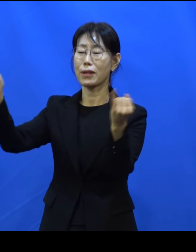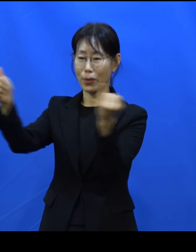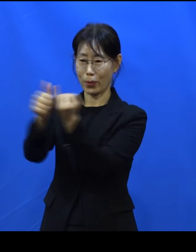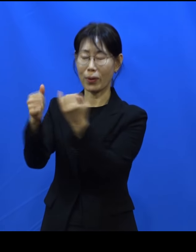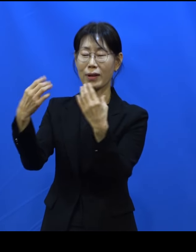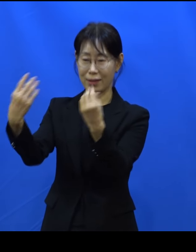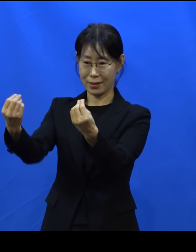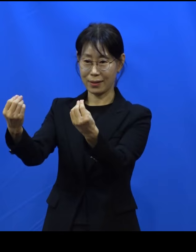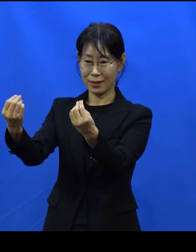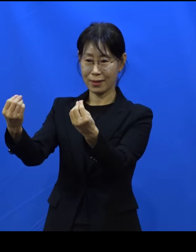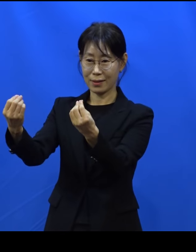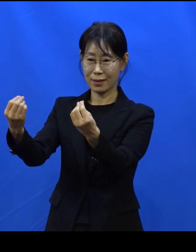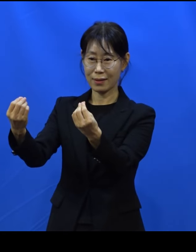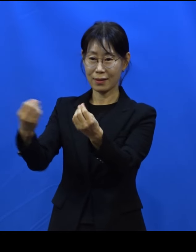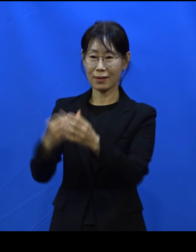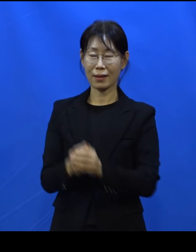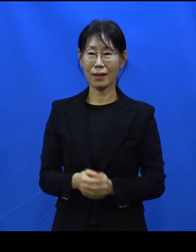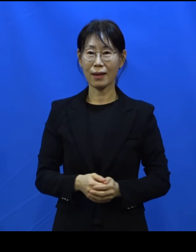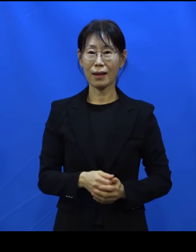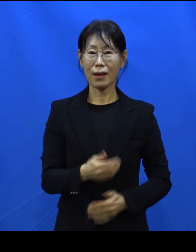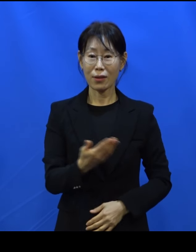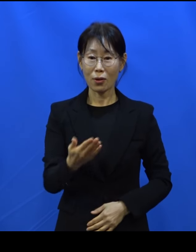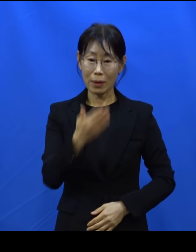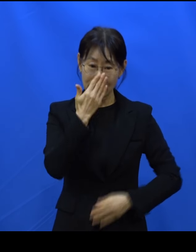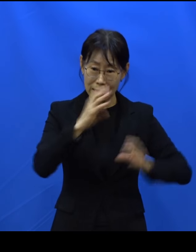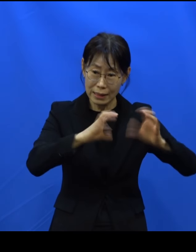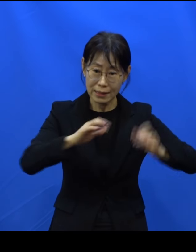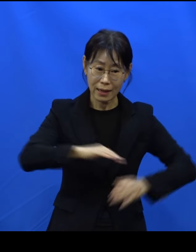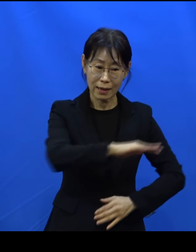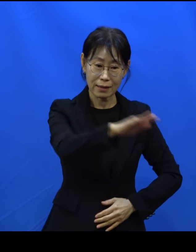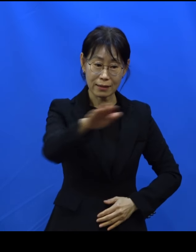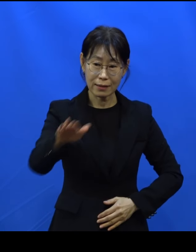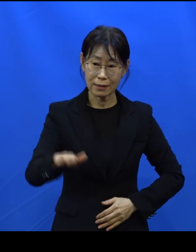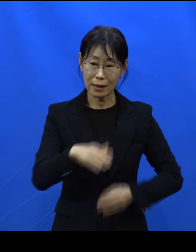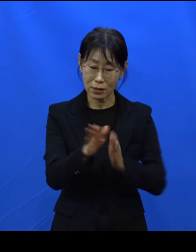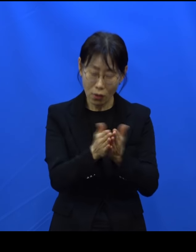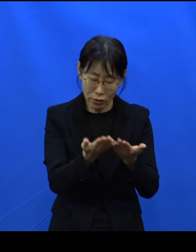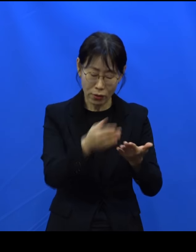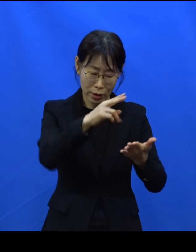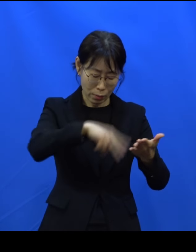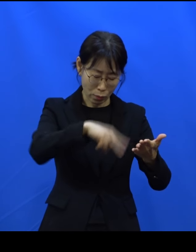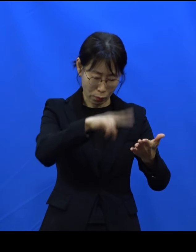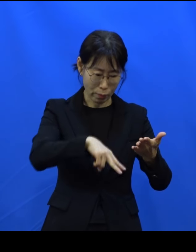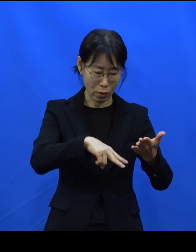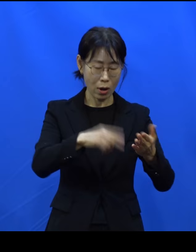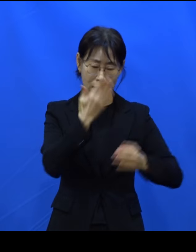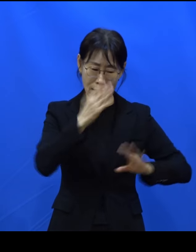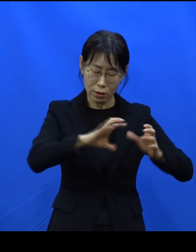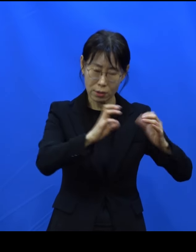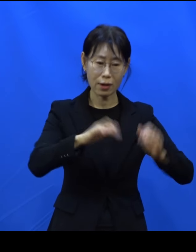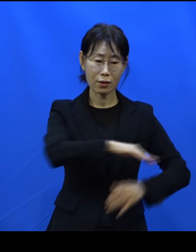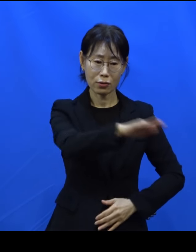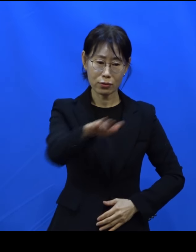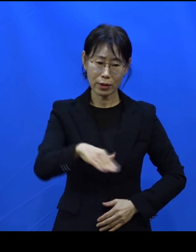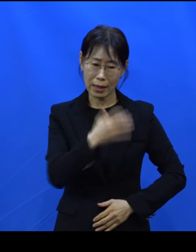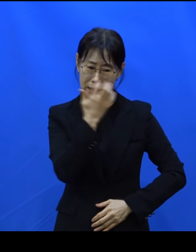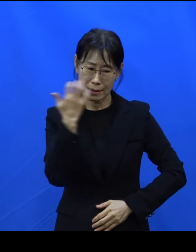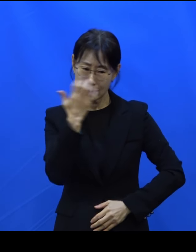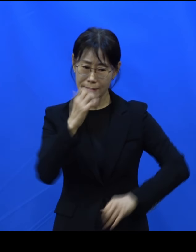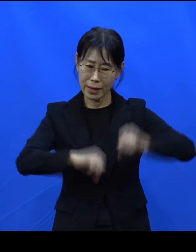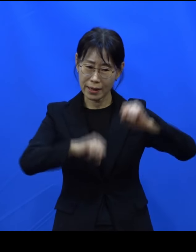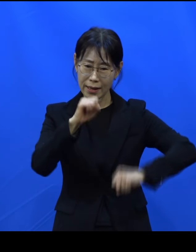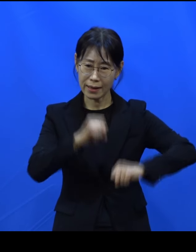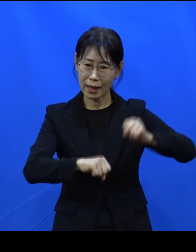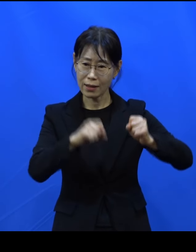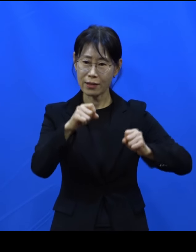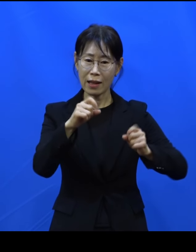결혼의 관계. 그래서 왜 음행했다, 이스라엘 백성이 음행을 했다는 얘기를 왜 합니까? 결혼한 관계이기 때문에 너와 나는 결혼을